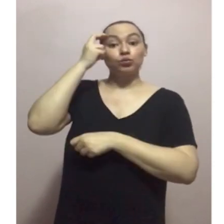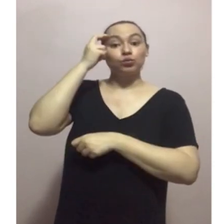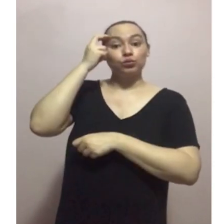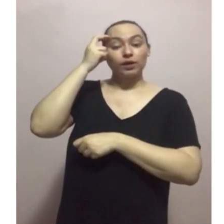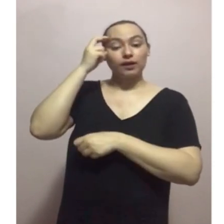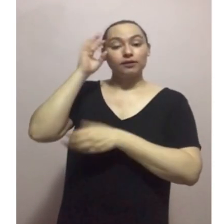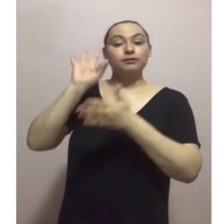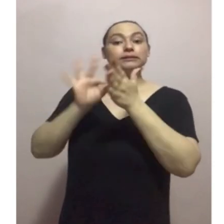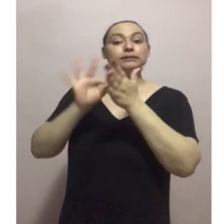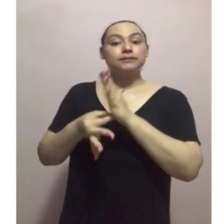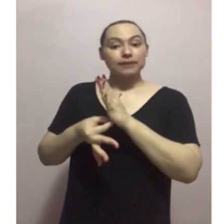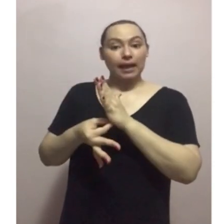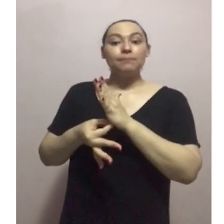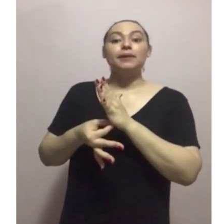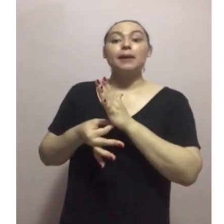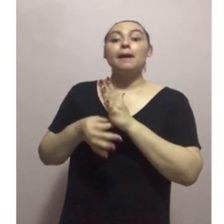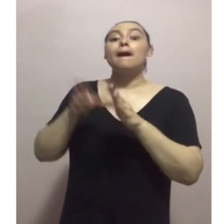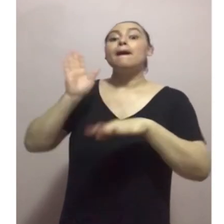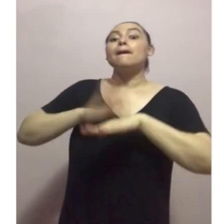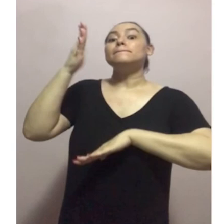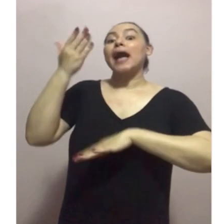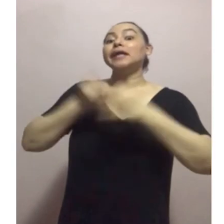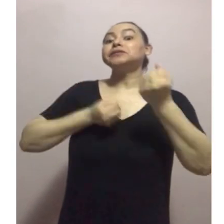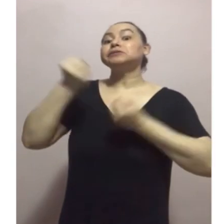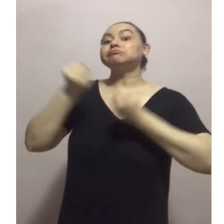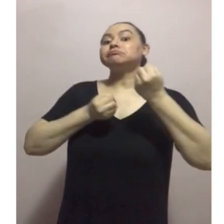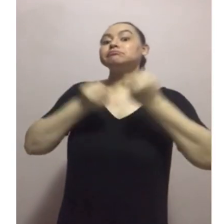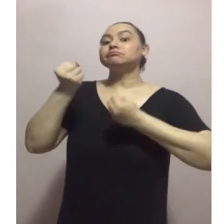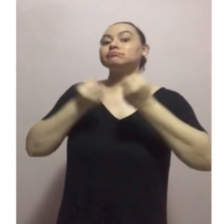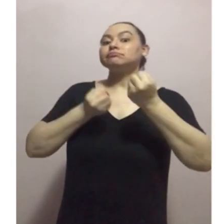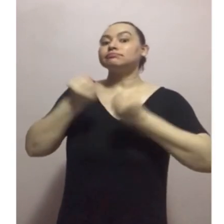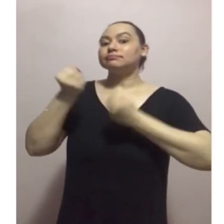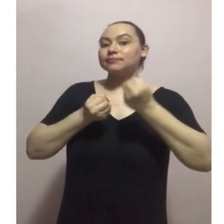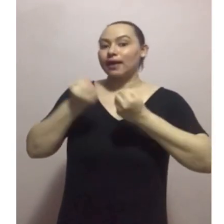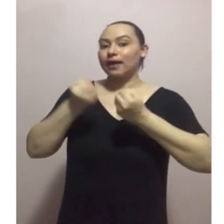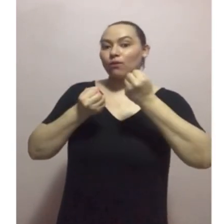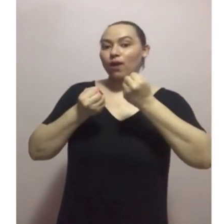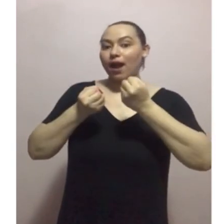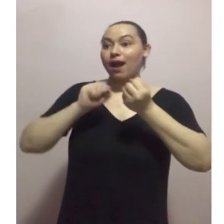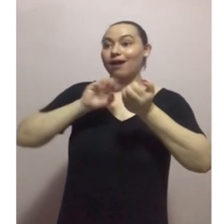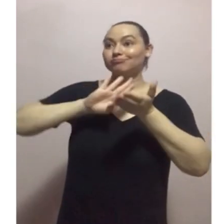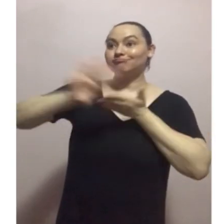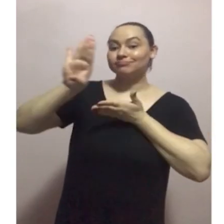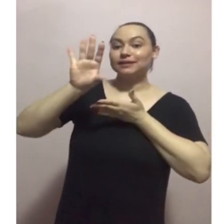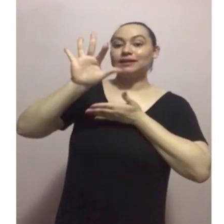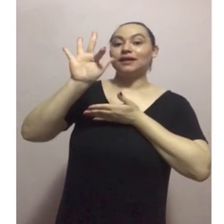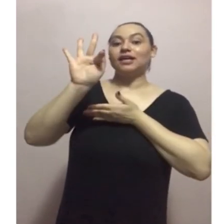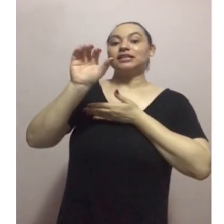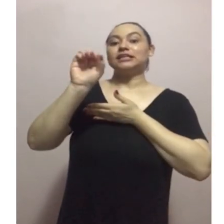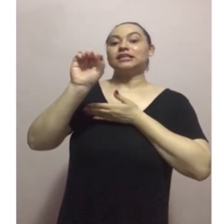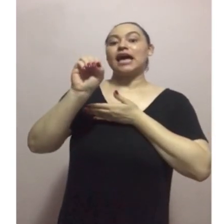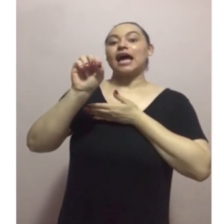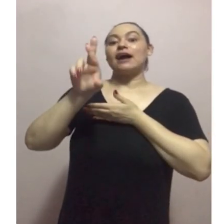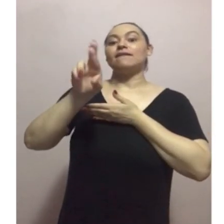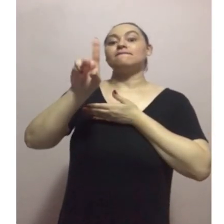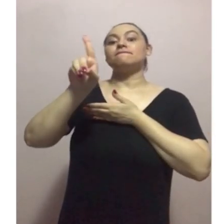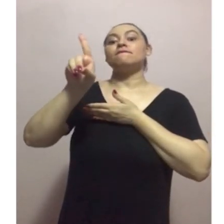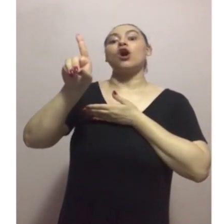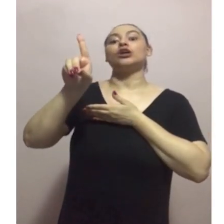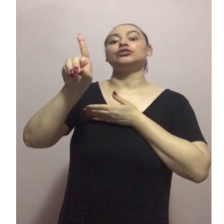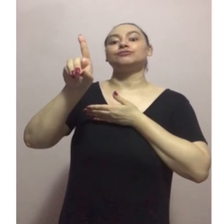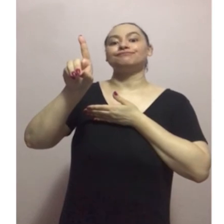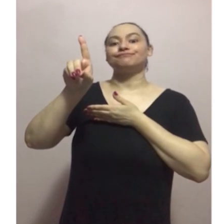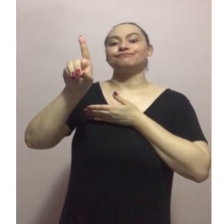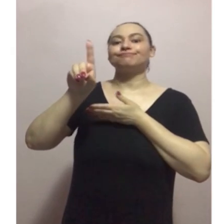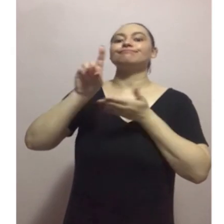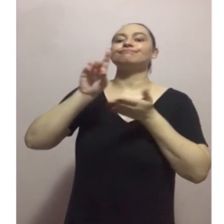às vezes, até que, infelizmente, a indústria automobilística, com a saída da Ford, são menos postos de trabalho. Então, eu estou falando aqui de como